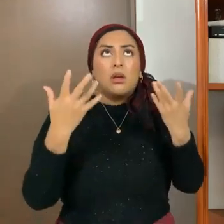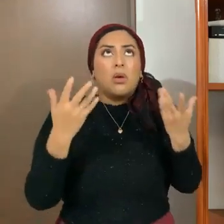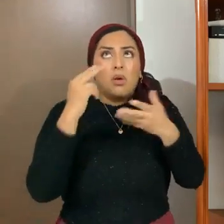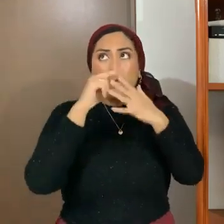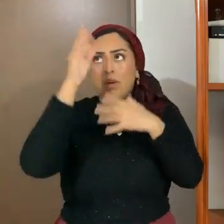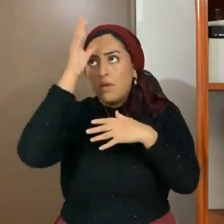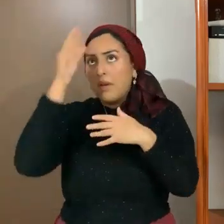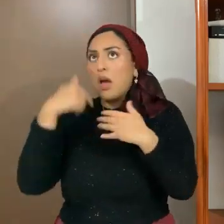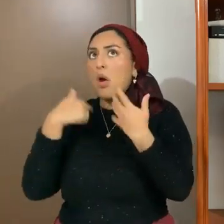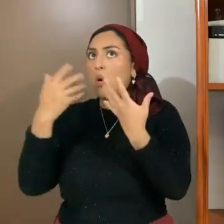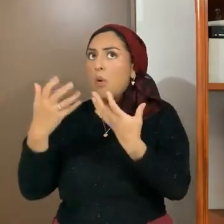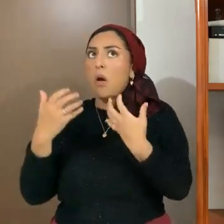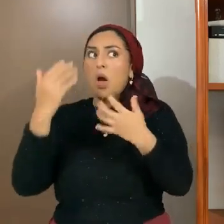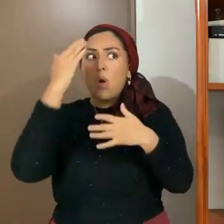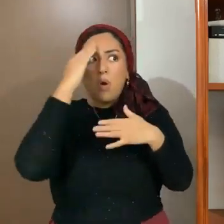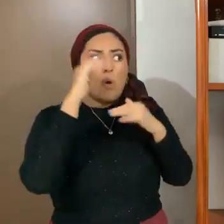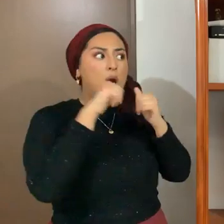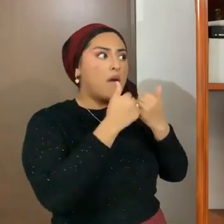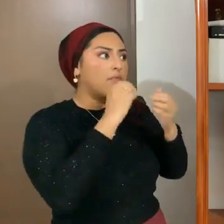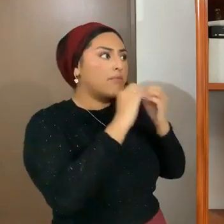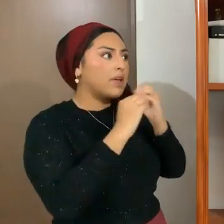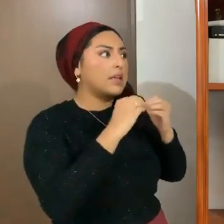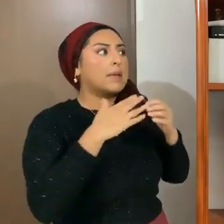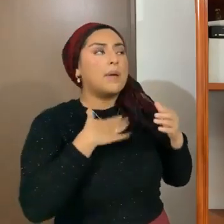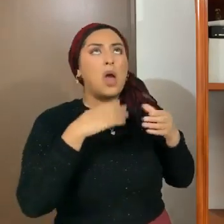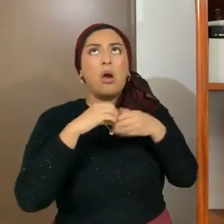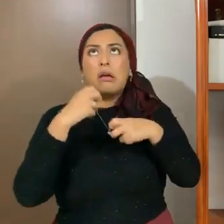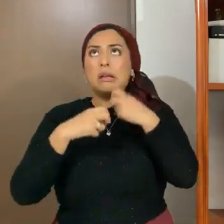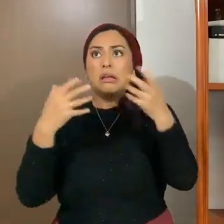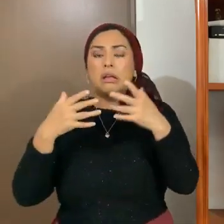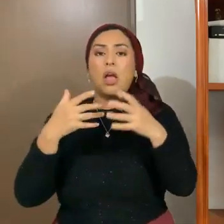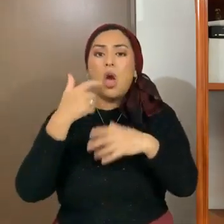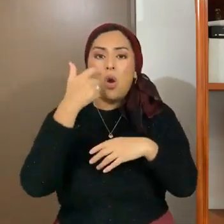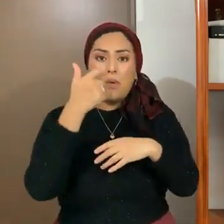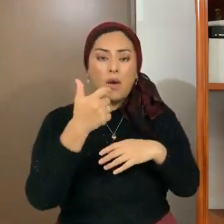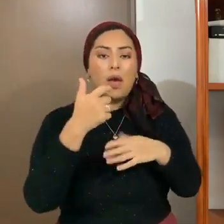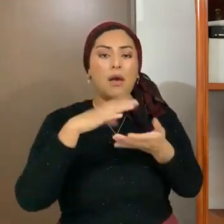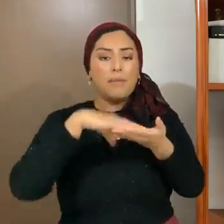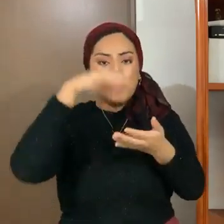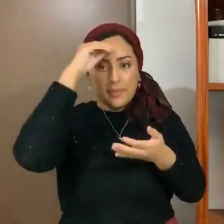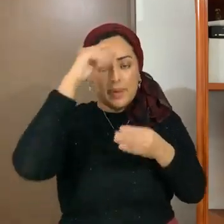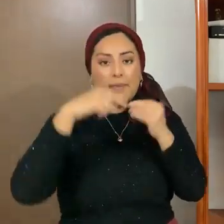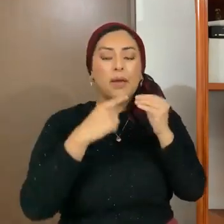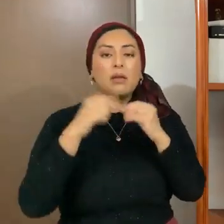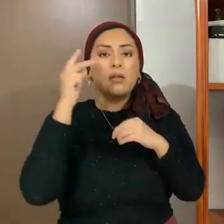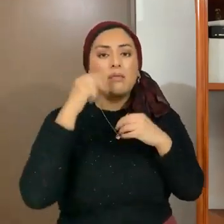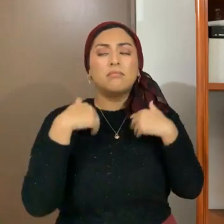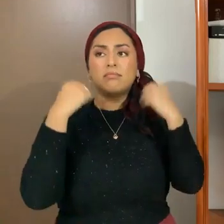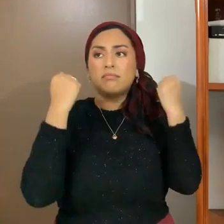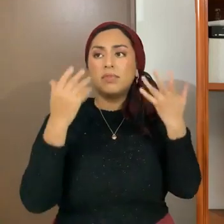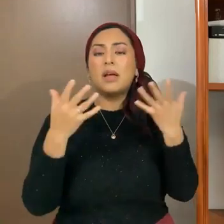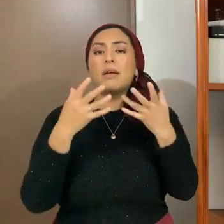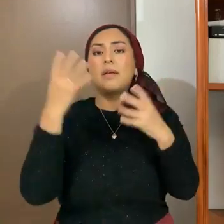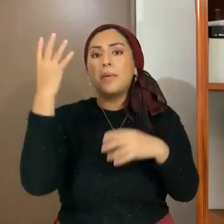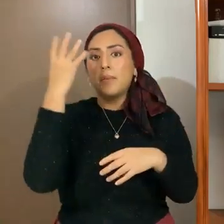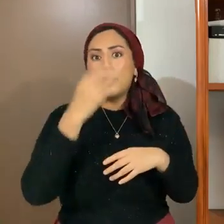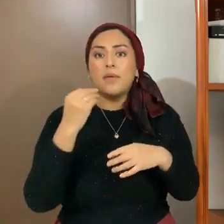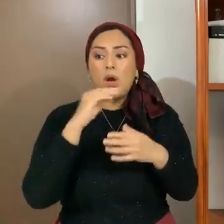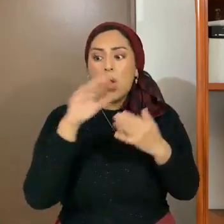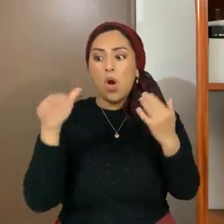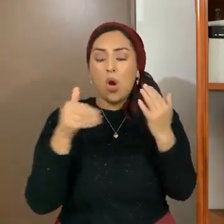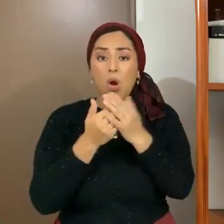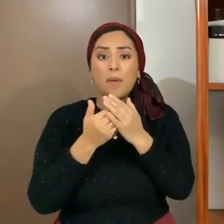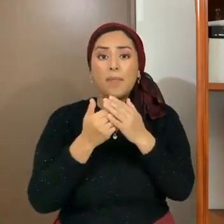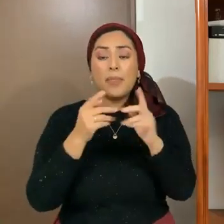yo quisiera saber qué hacer, cómo resolver esta situación. Escucha audios. Hay muchos audios muy hermosos, todos los diría